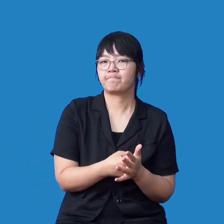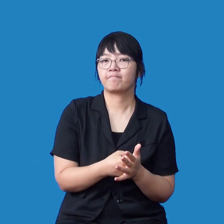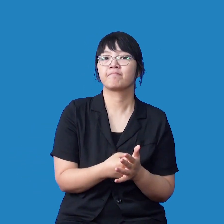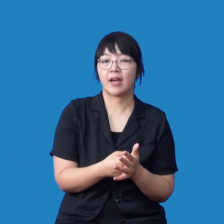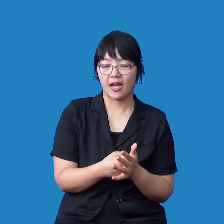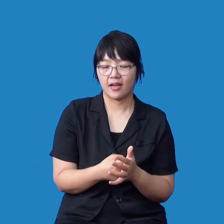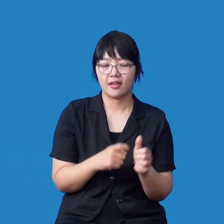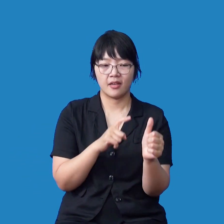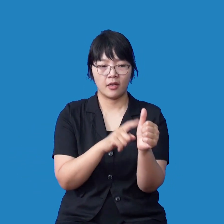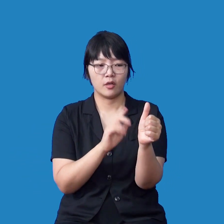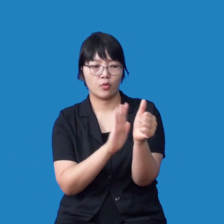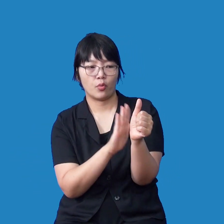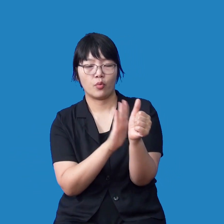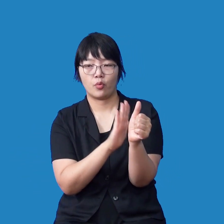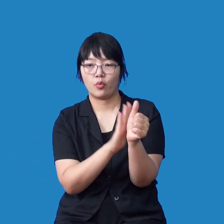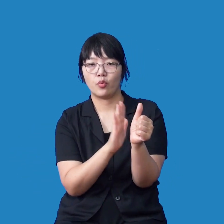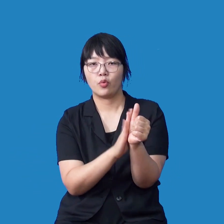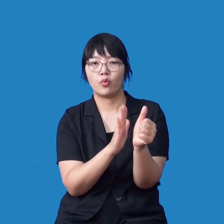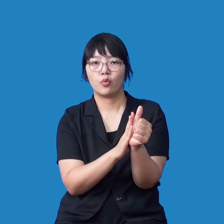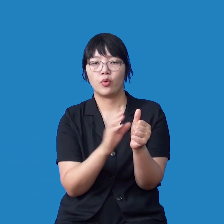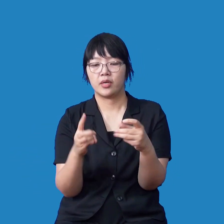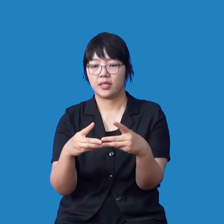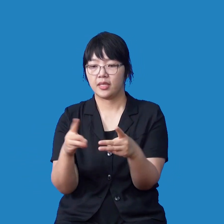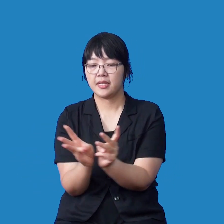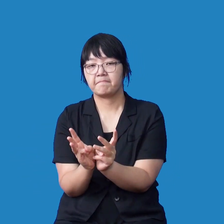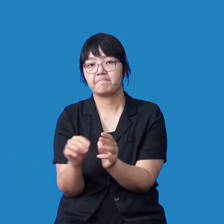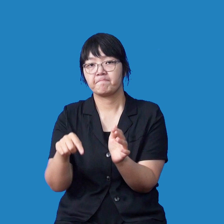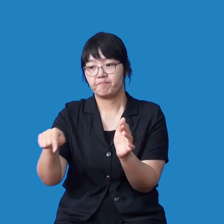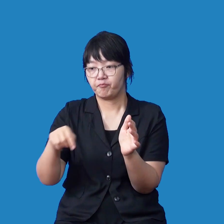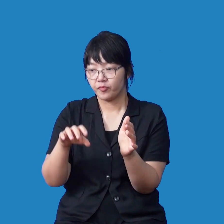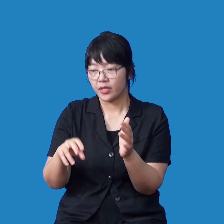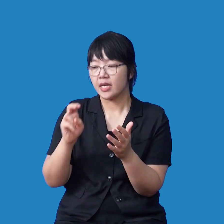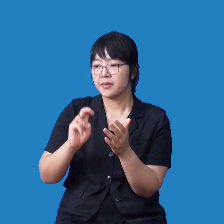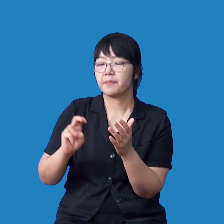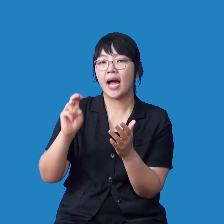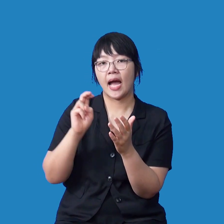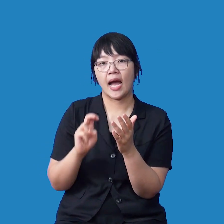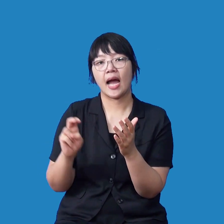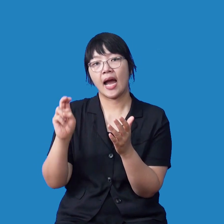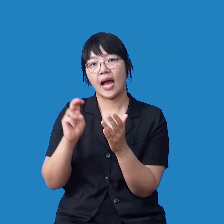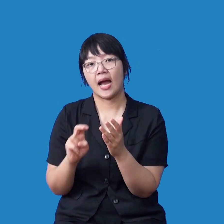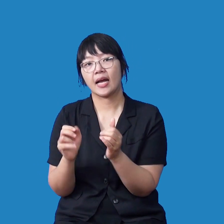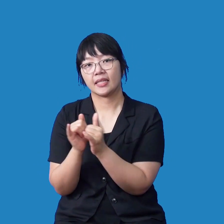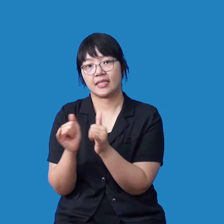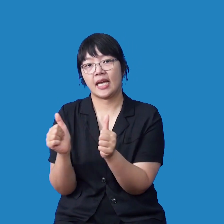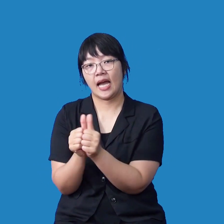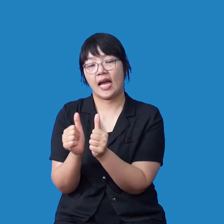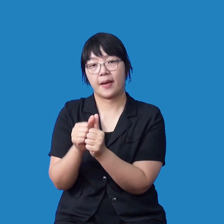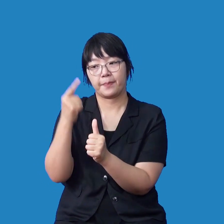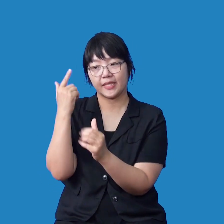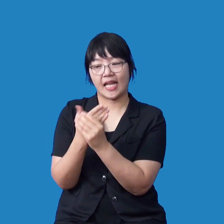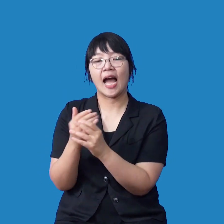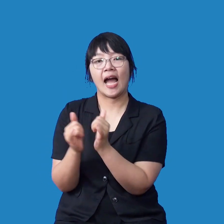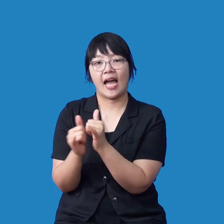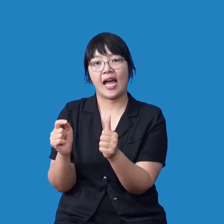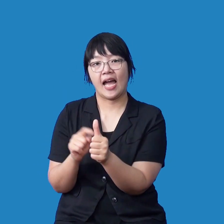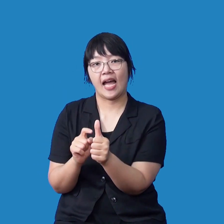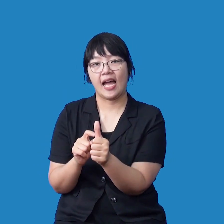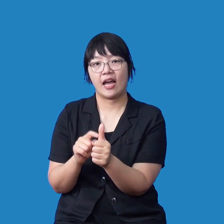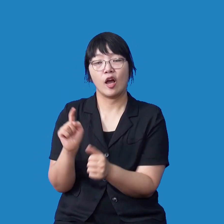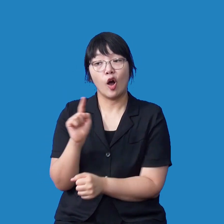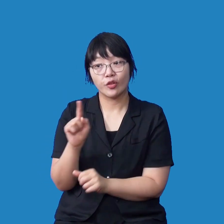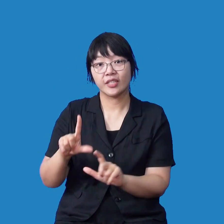도왔던 팀들이 있어요. 그 중에 음악가 한 사람이 있었습니다. 타우너 박사라는 분이 있었는데 닥터 타우너가 어느